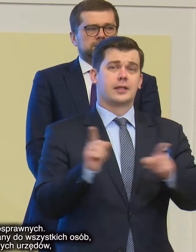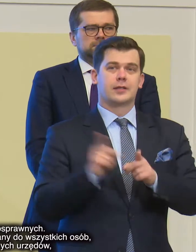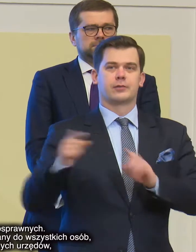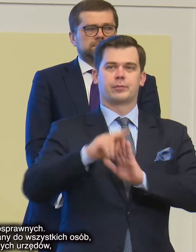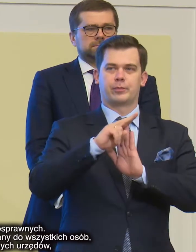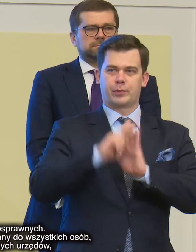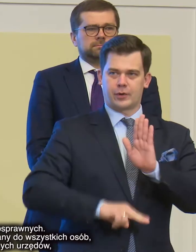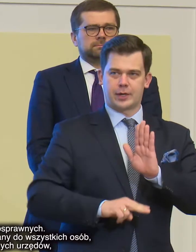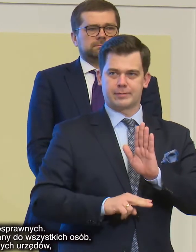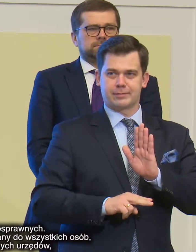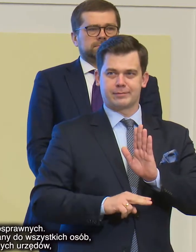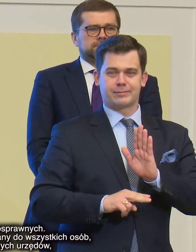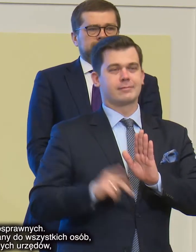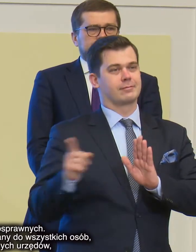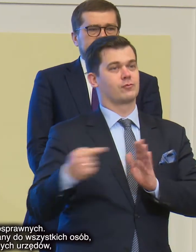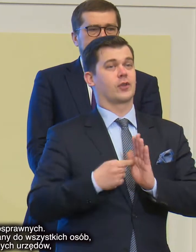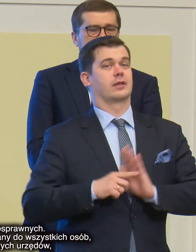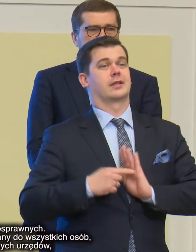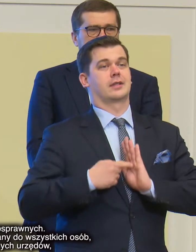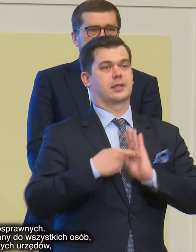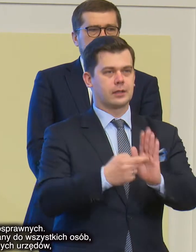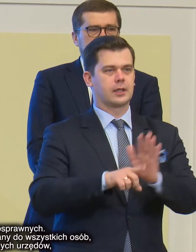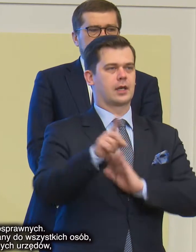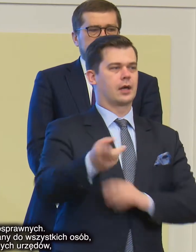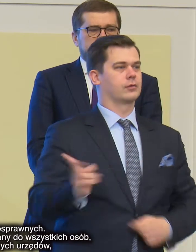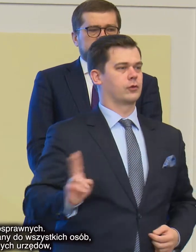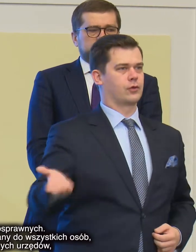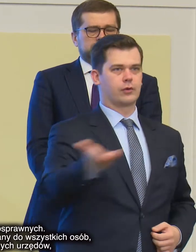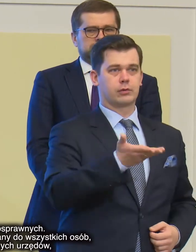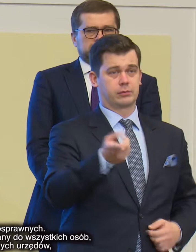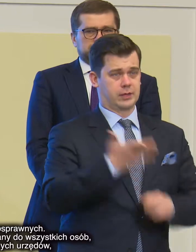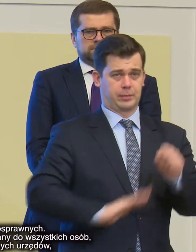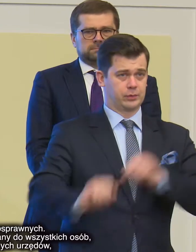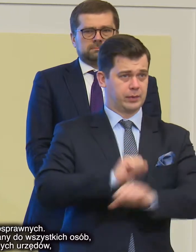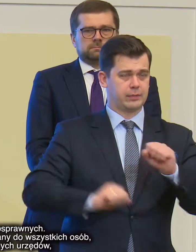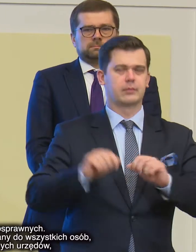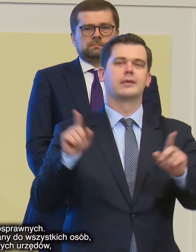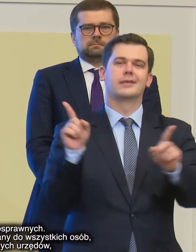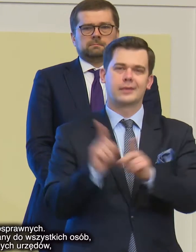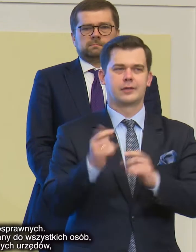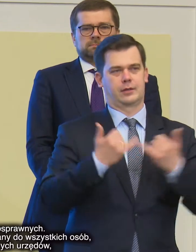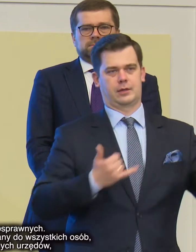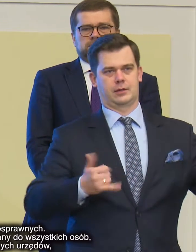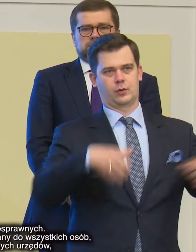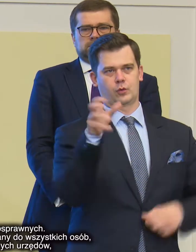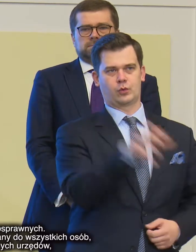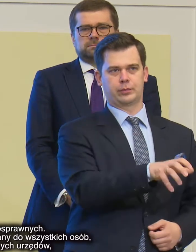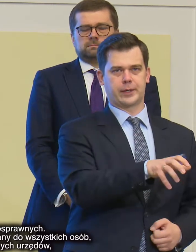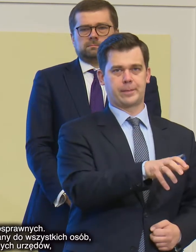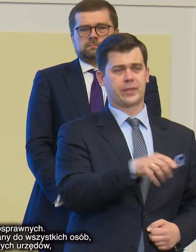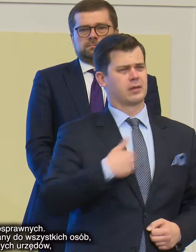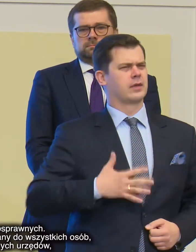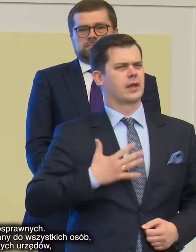Jest to program, który jest nie tylko adresowany do osób niepełnosprawnych. Tak wydaje nam się, że